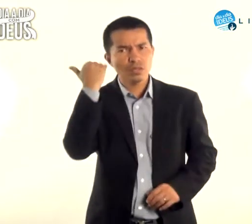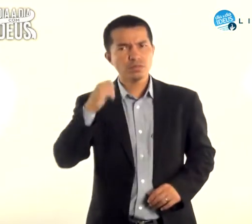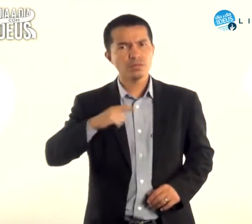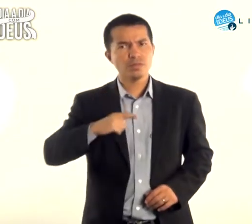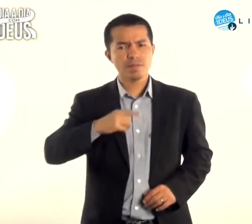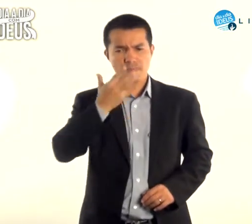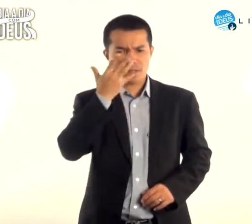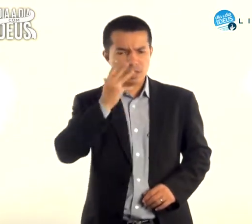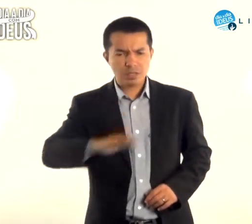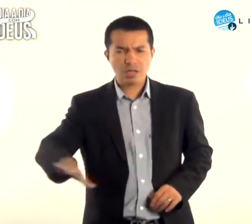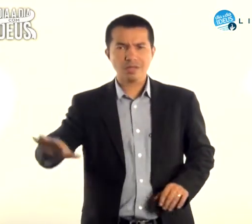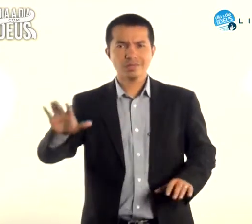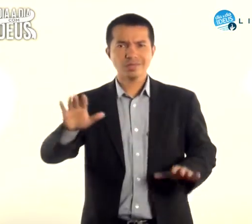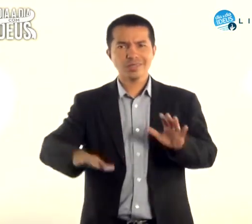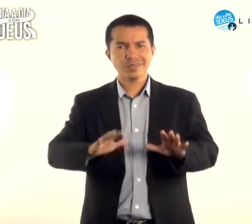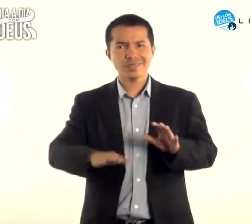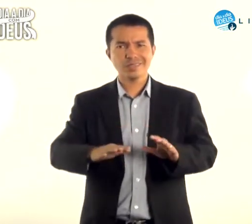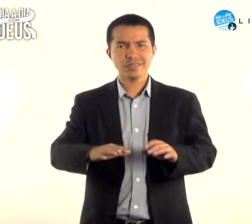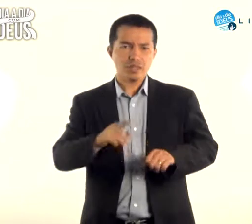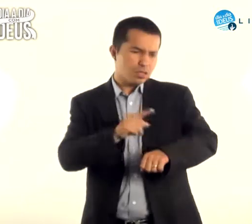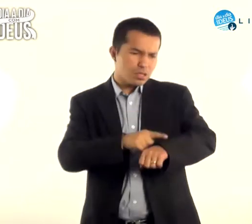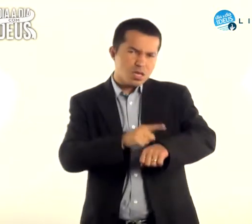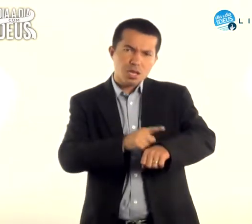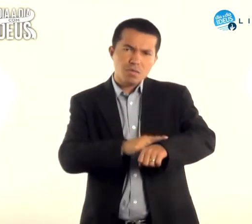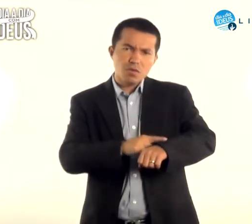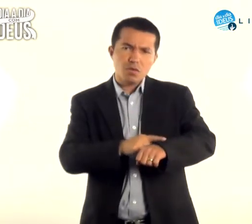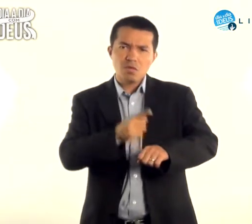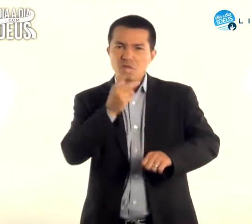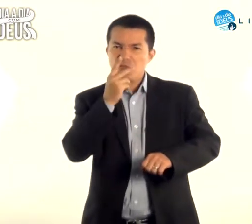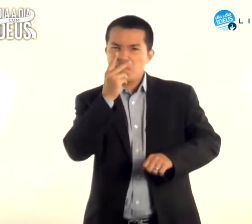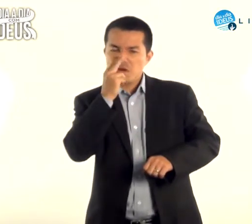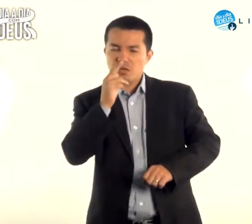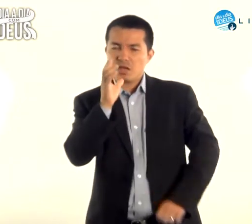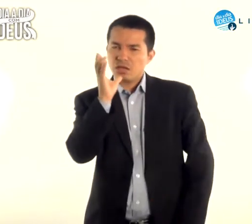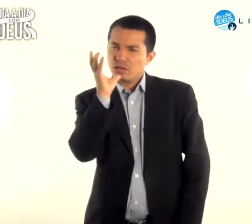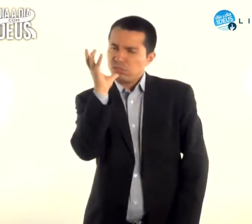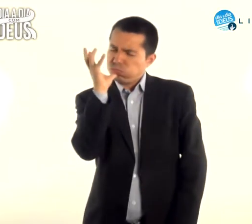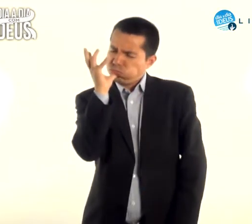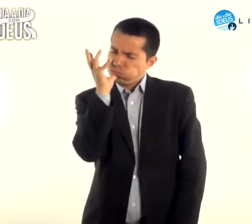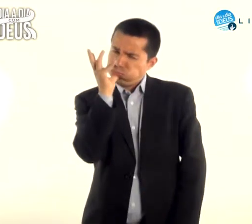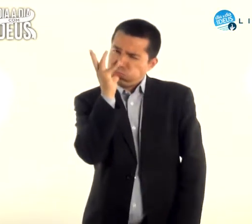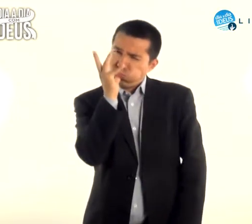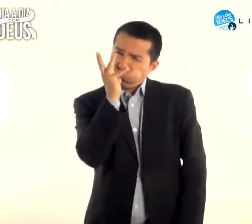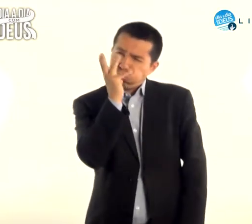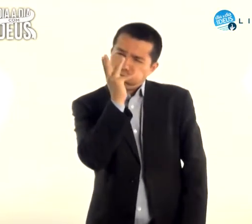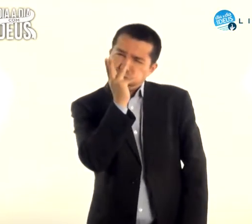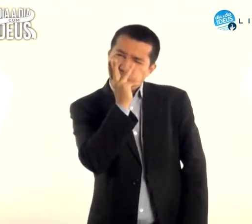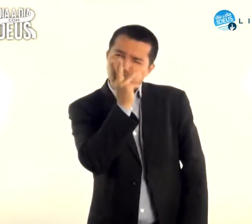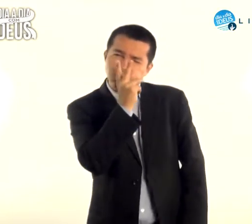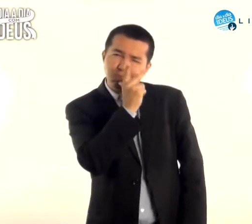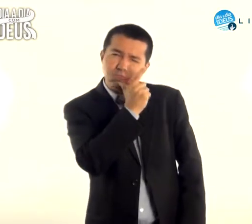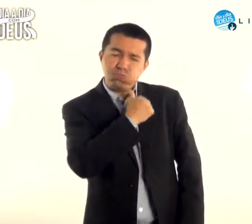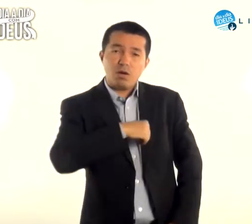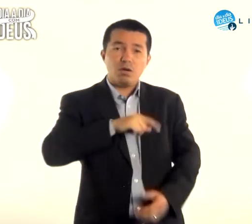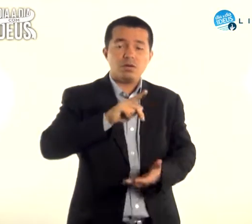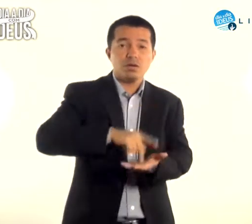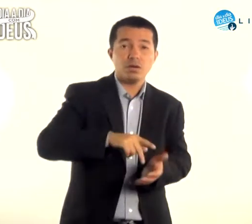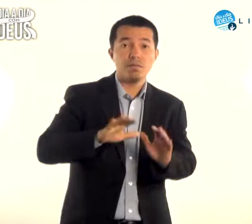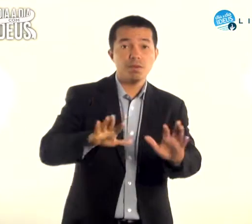não passa, rasteja, tudo é demorado demais para chegar, não é? Aí, quando a